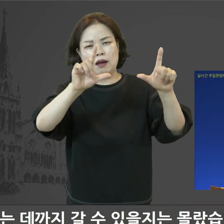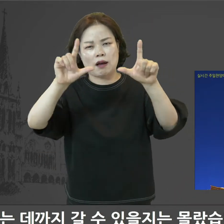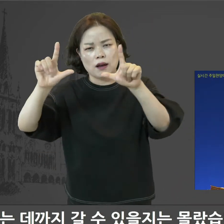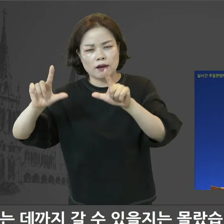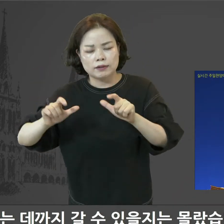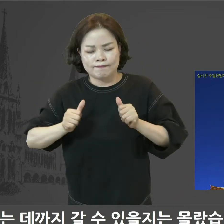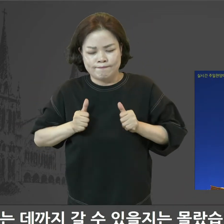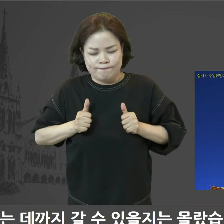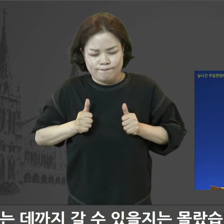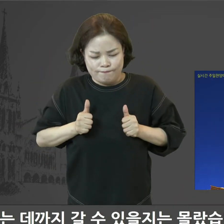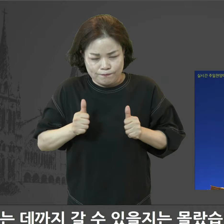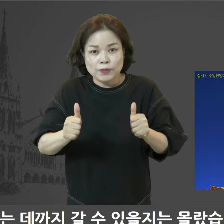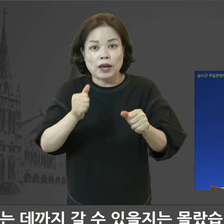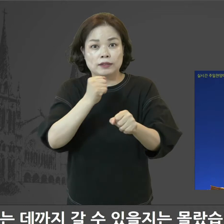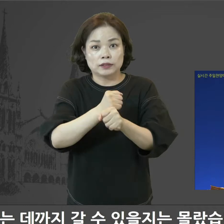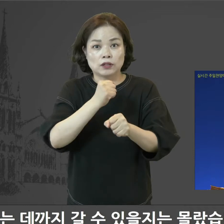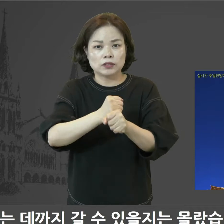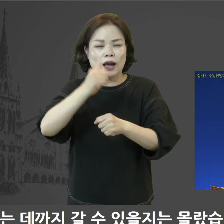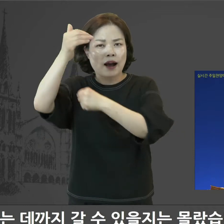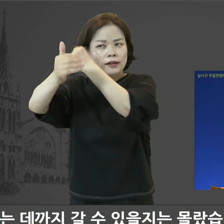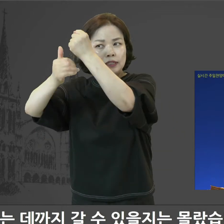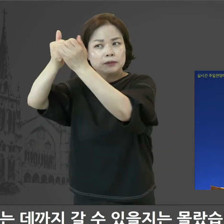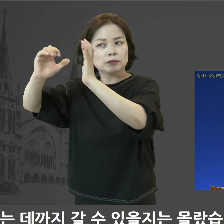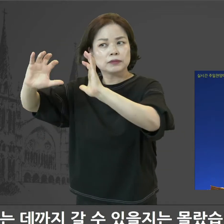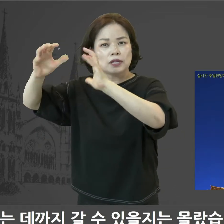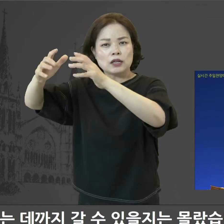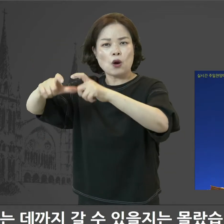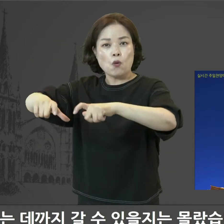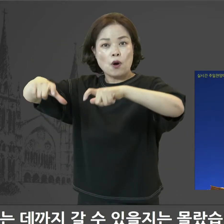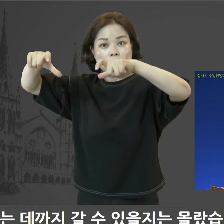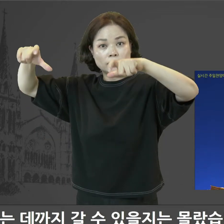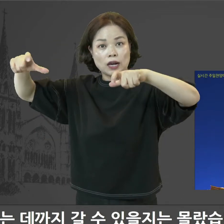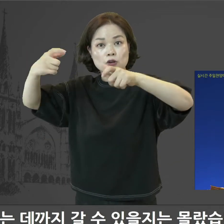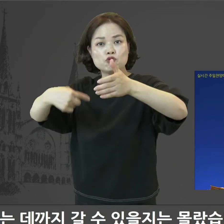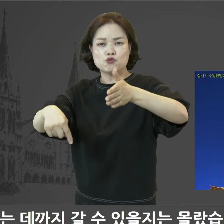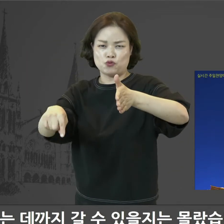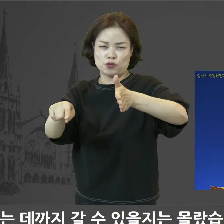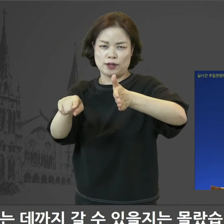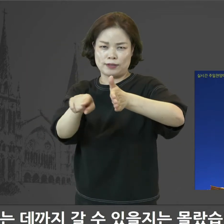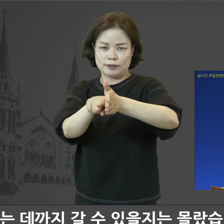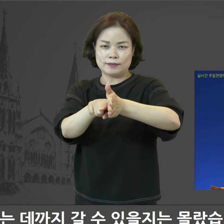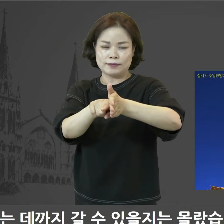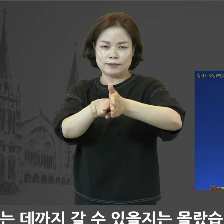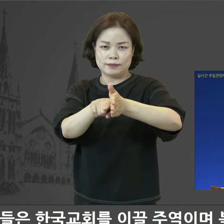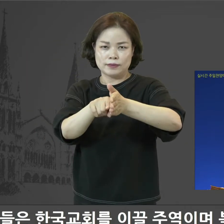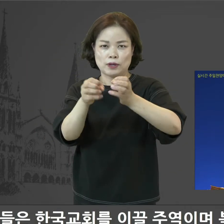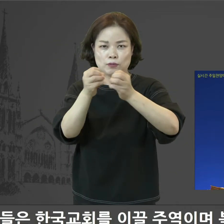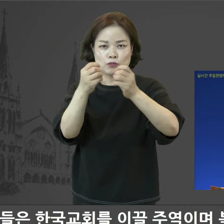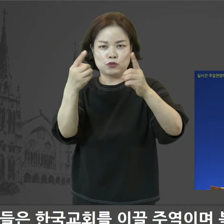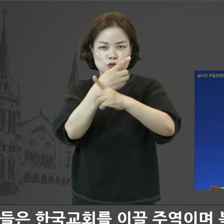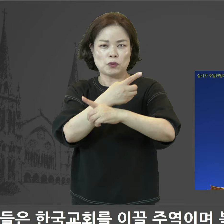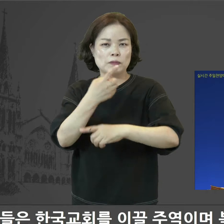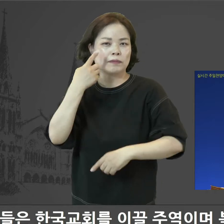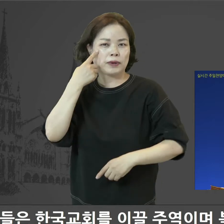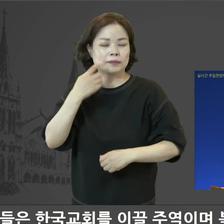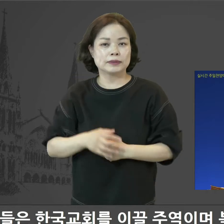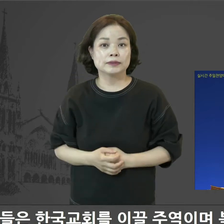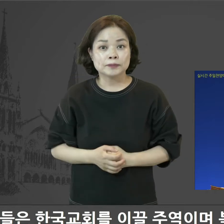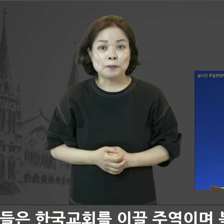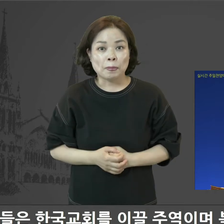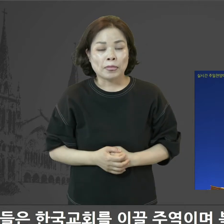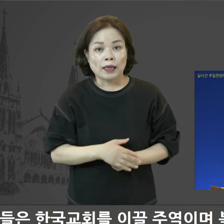있도록 최선을 다하는 것이 하나님의 나라의 확장을 위한 것이다 라는 문구로 제가 바꿔봤습니다.